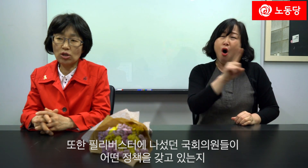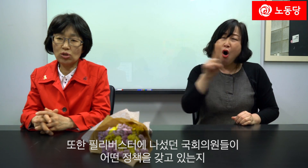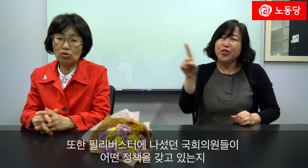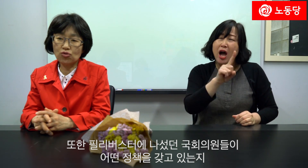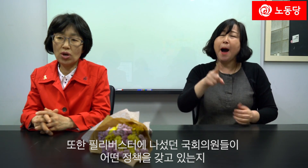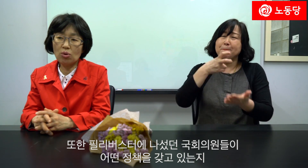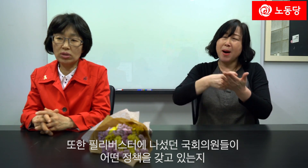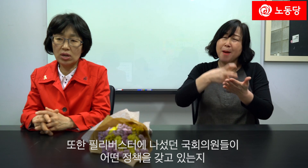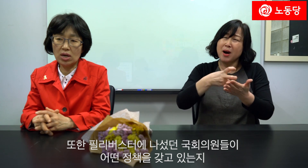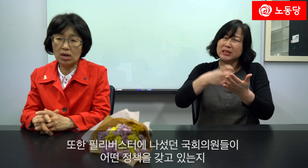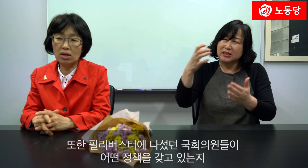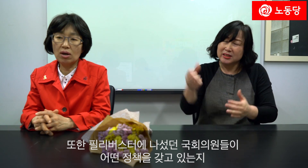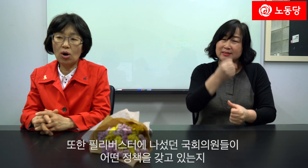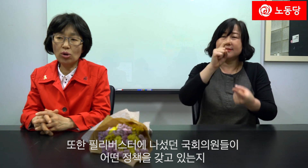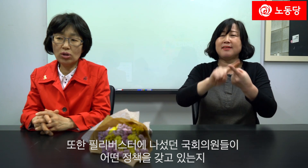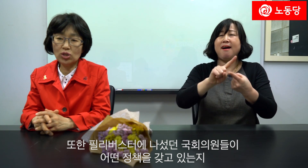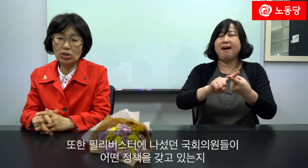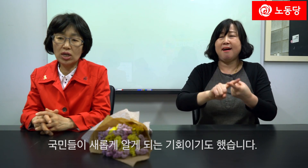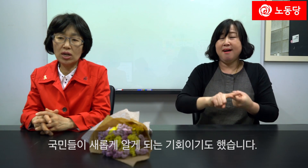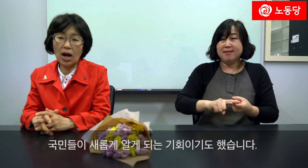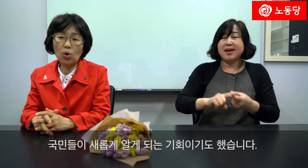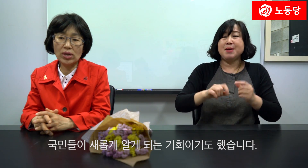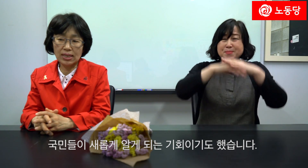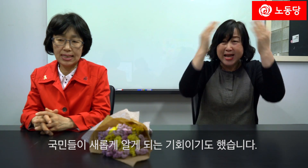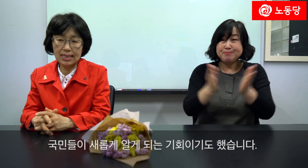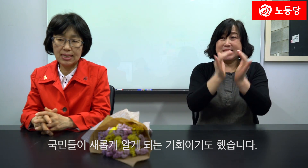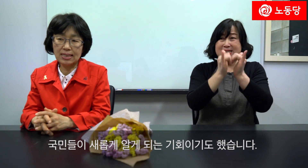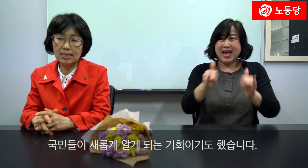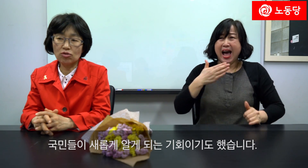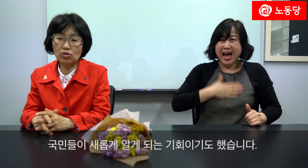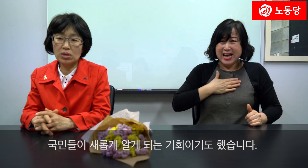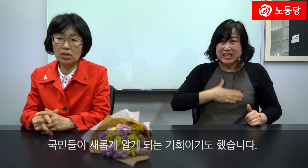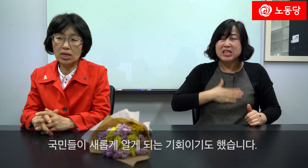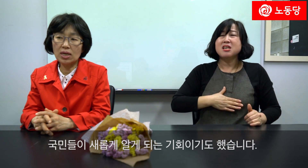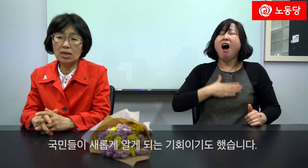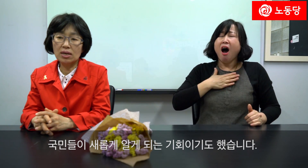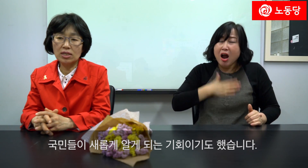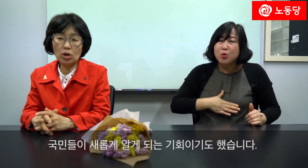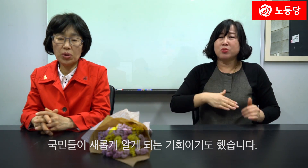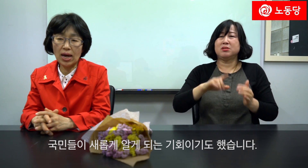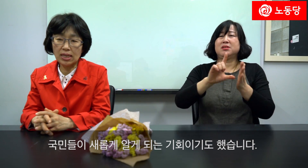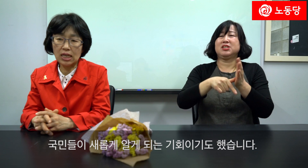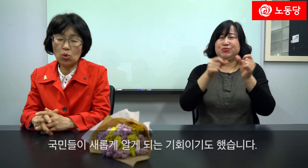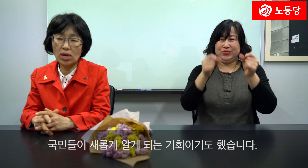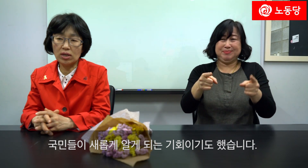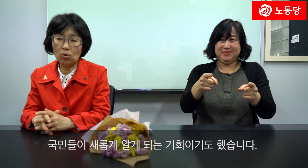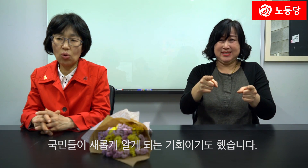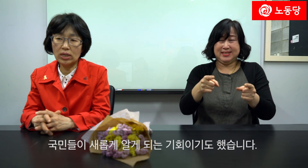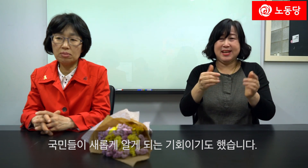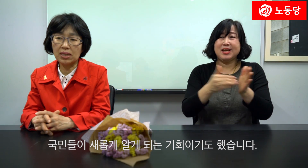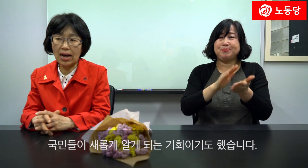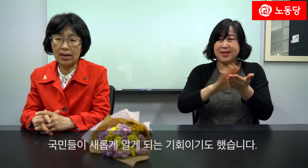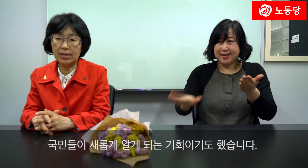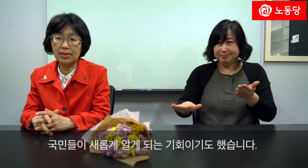필리버스터에 나섰던 국회의원들이 어떤 정책을 갖고 있는지 국민들이 새롭게 아는